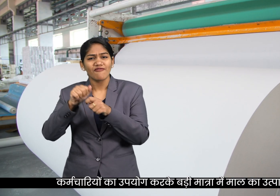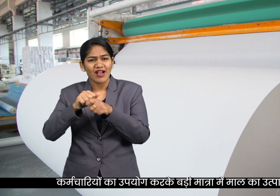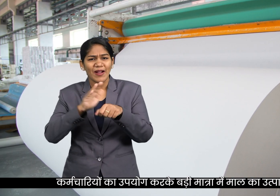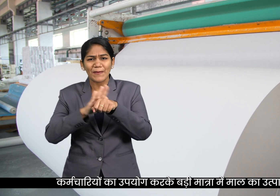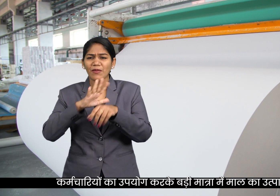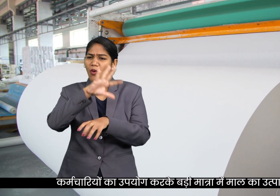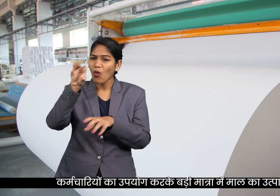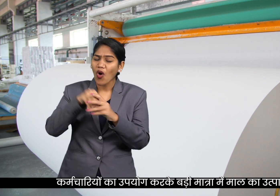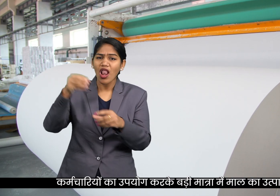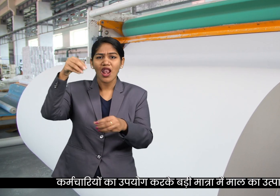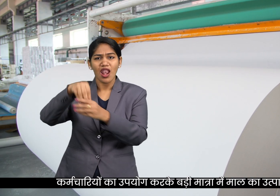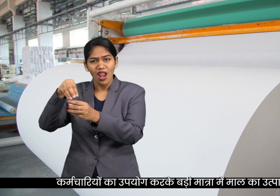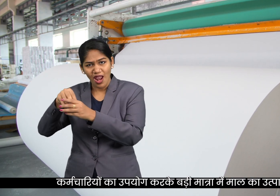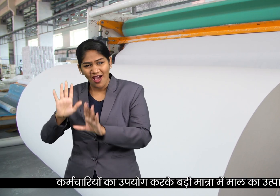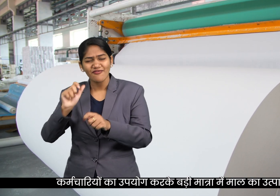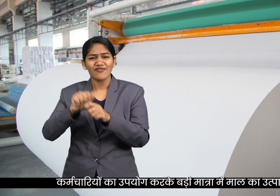करते हैं।